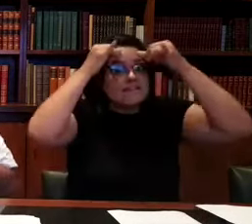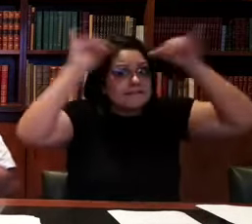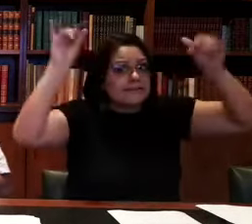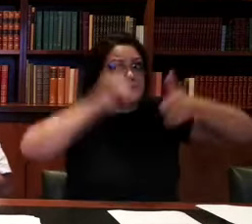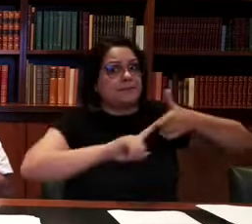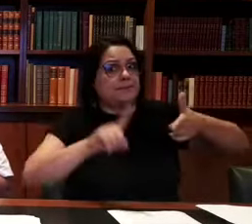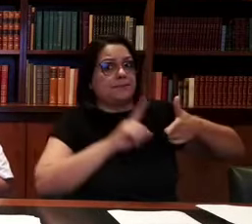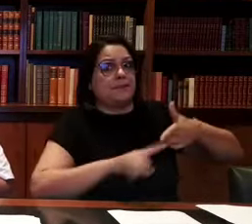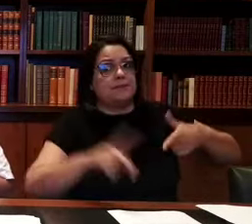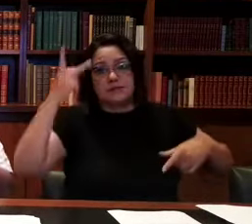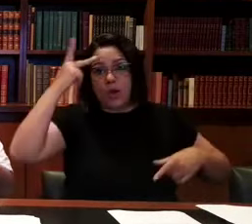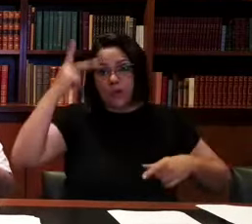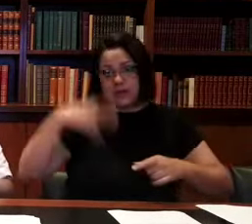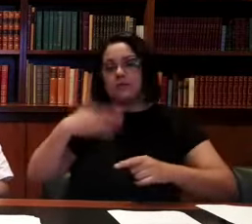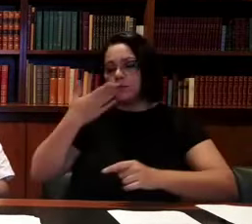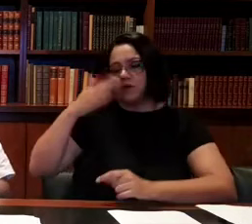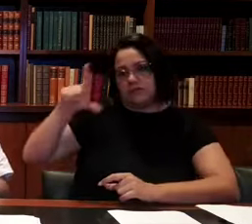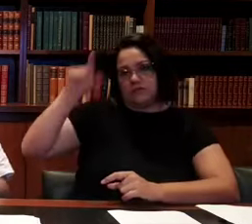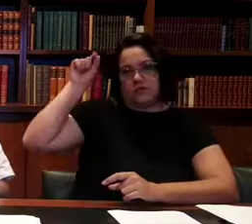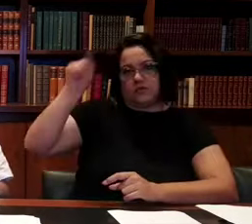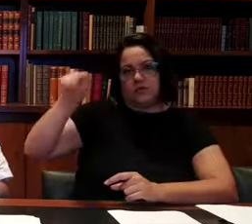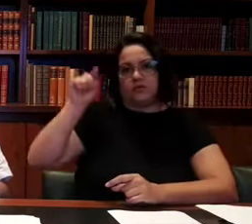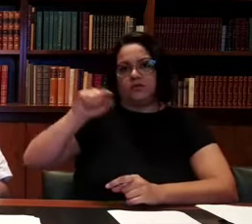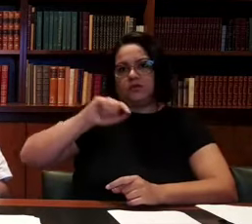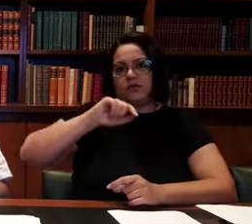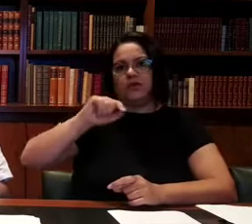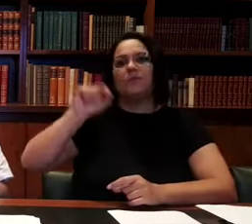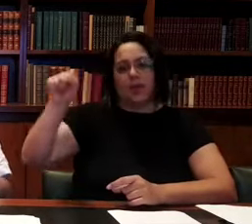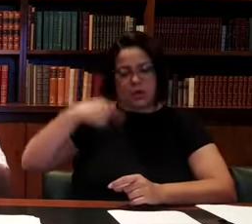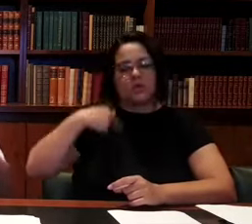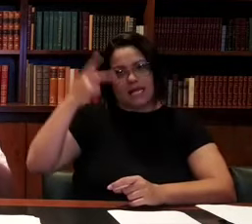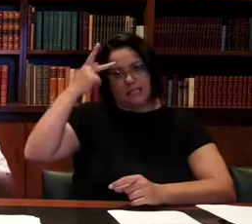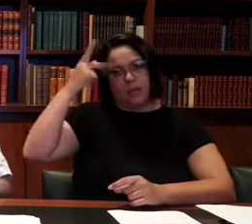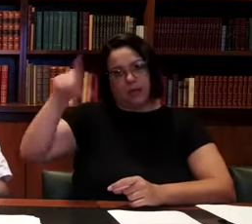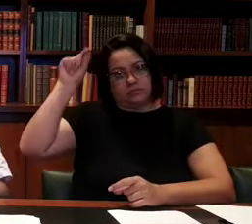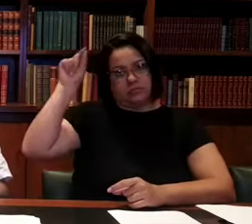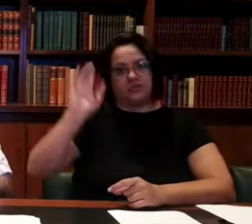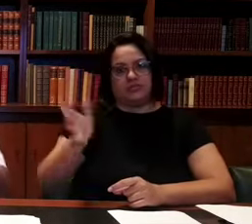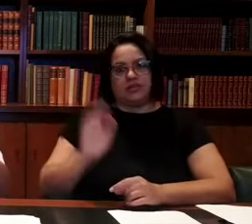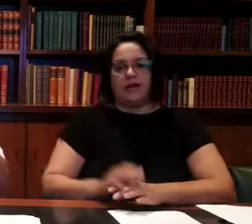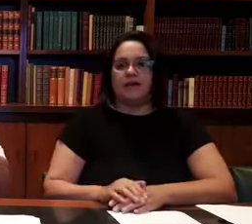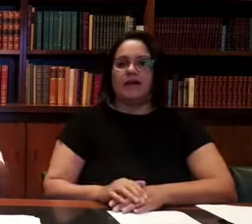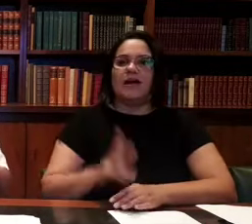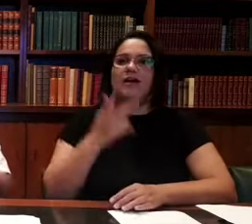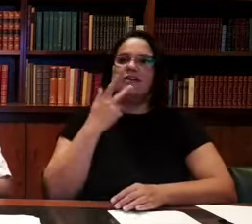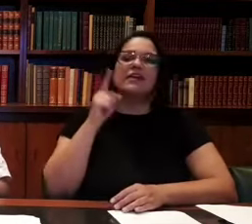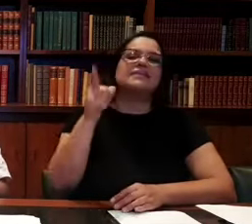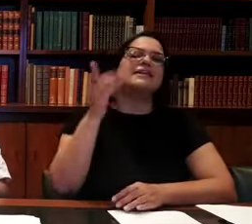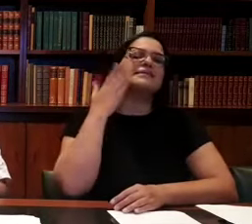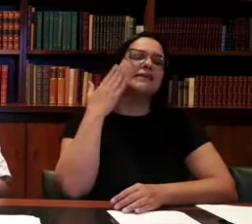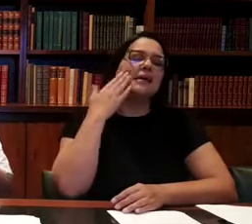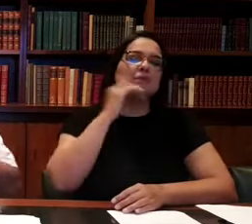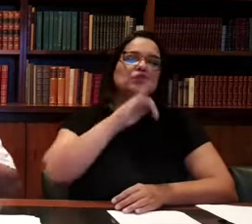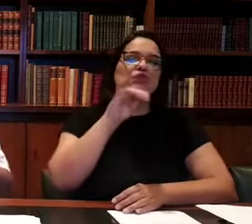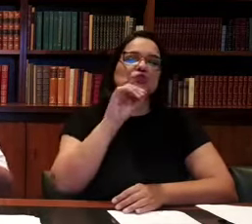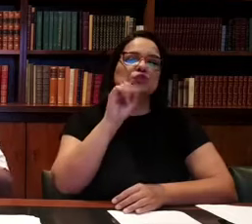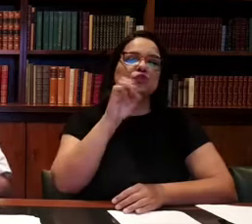São Paulo tem meu candidato para fazer a sabe o José Maria falou na coluna jovem foi aí que eles vão sabendo que é o fulano de tal